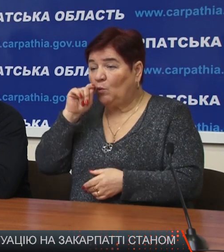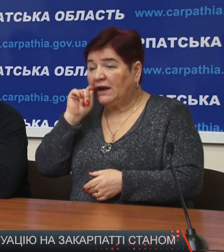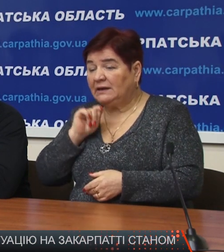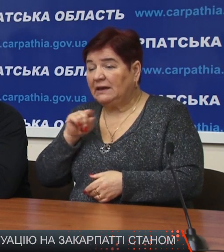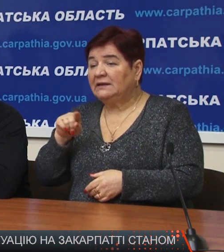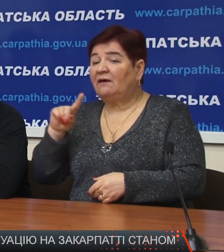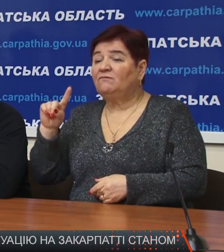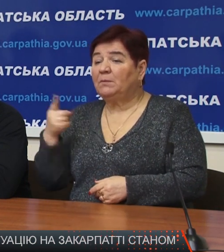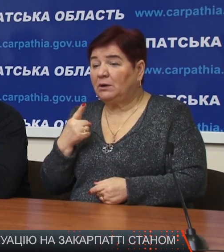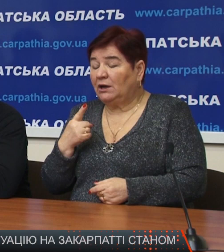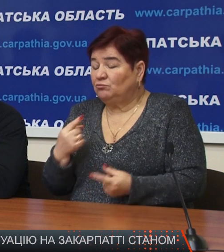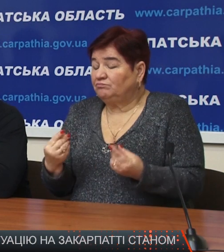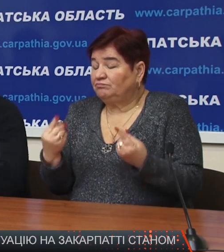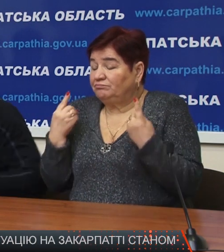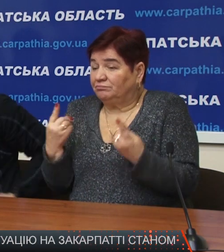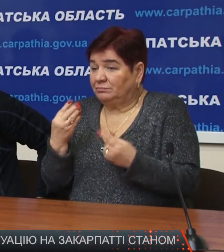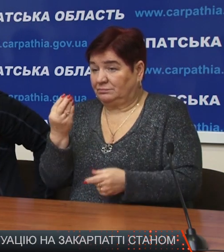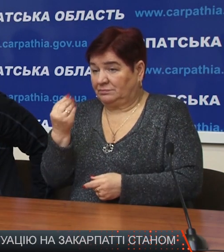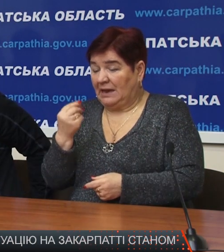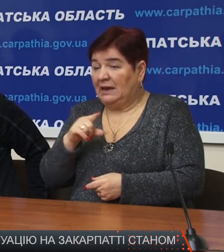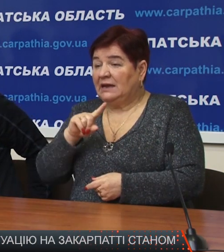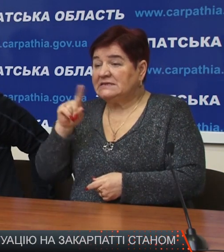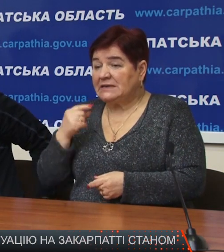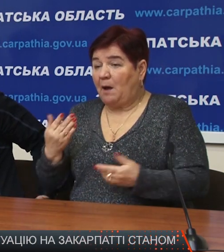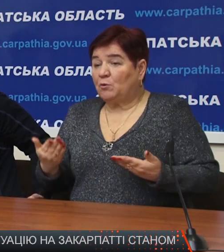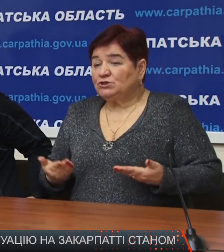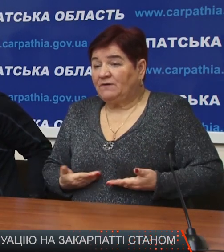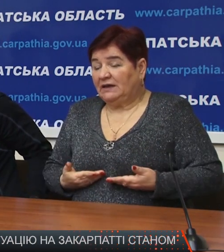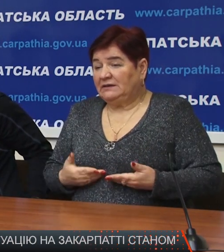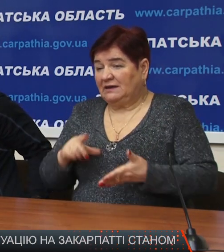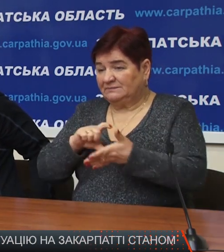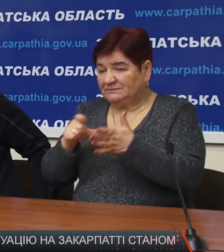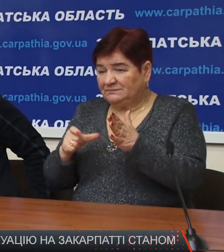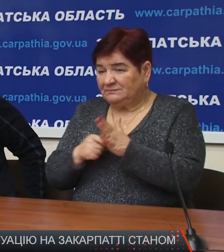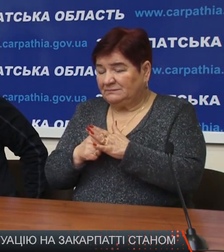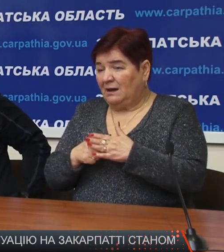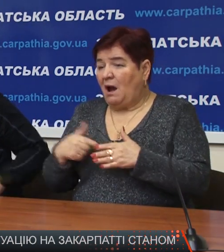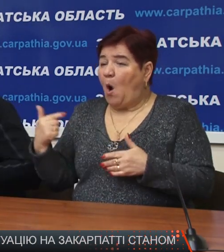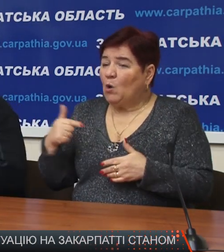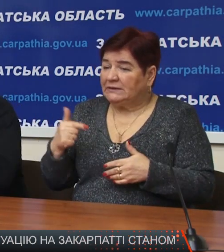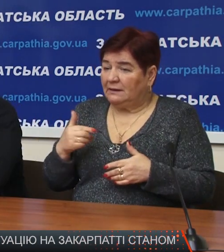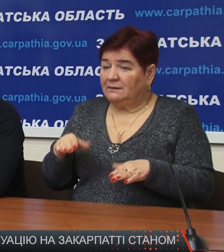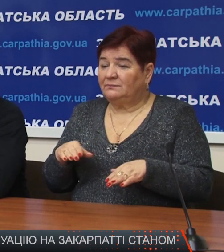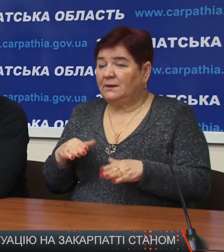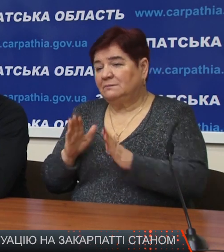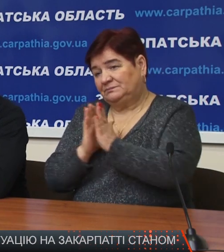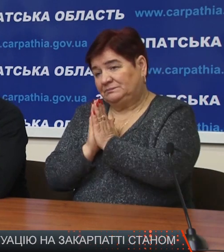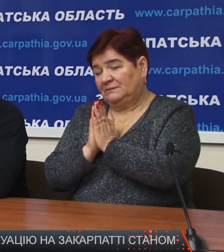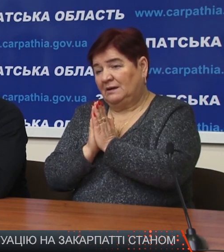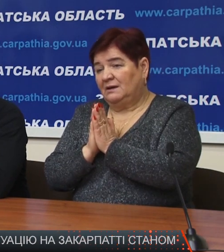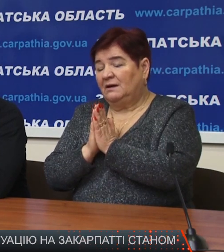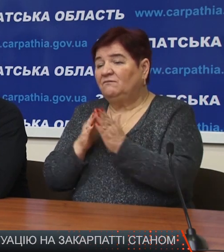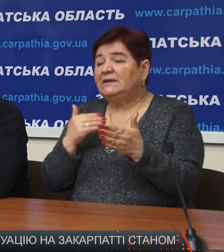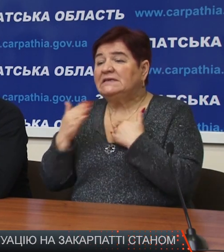там вимагають непосильні ціни за проживання у готелях, там, у хостелах і таке інше. Тому, будь ласка, віднесіться